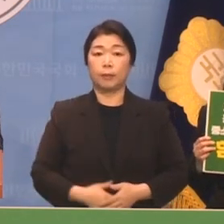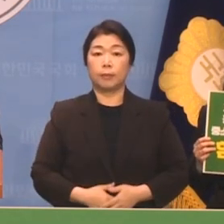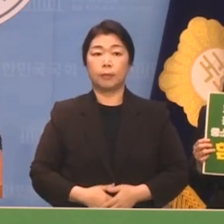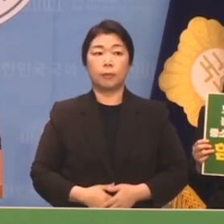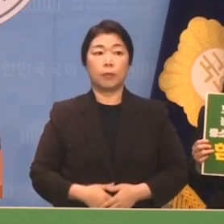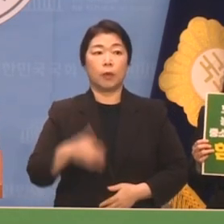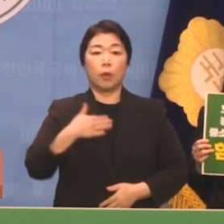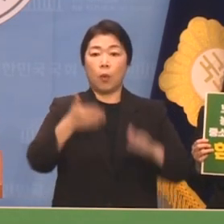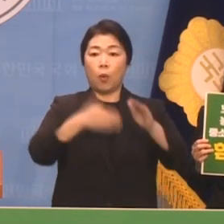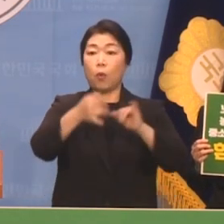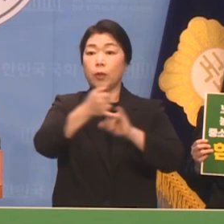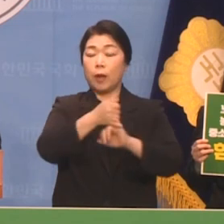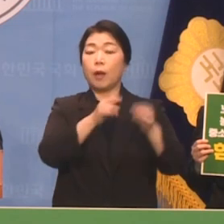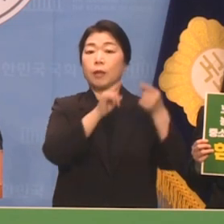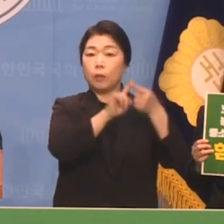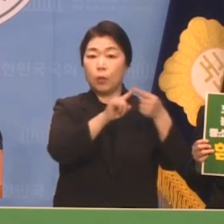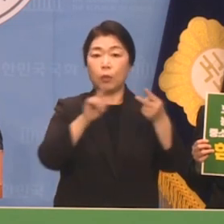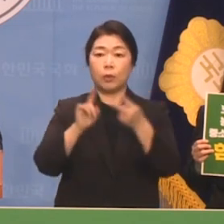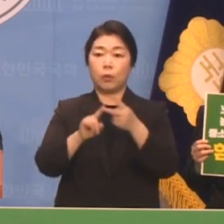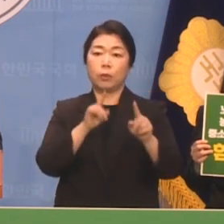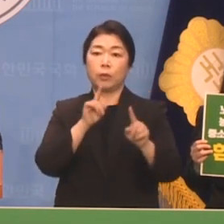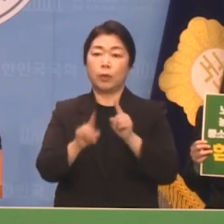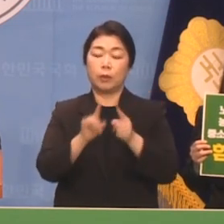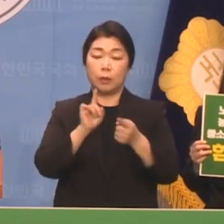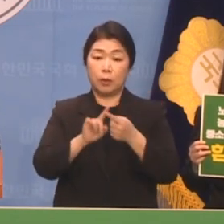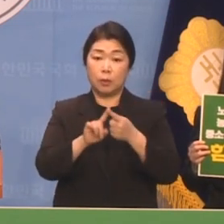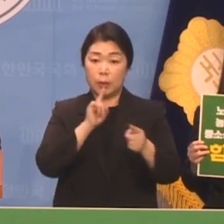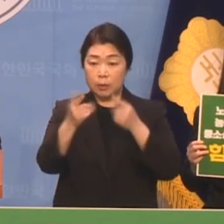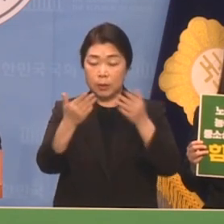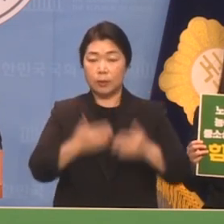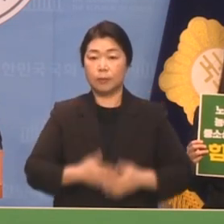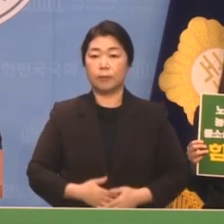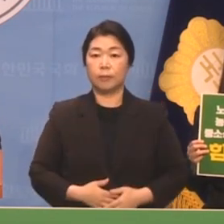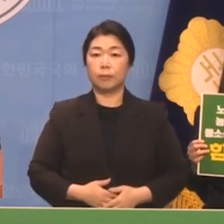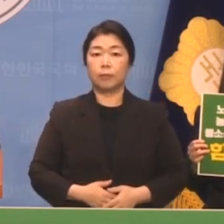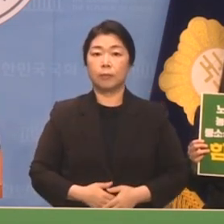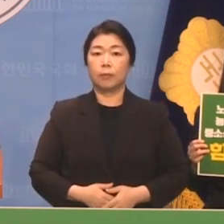저희 공약 1호와 2호에 대해서 말씀을 드리도록 하겠습니다.